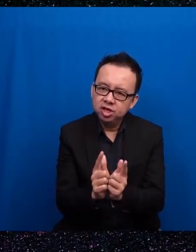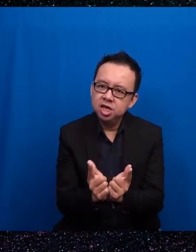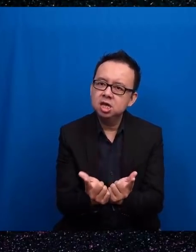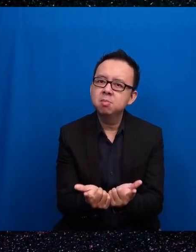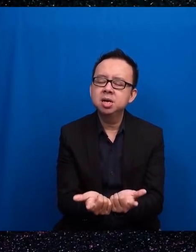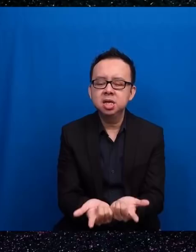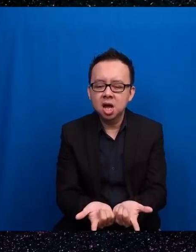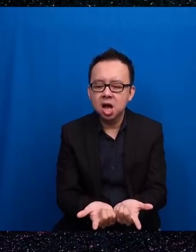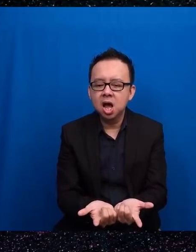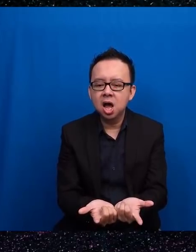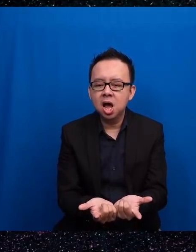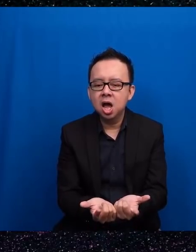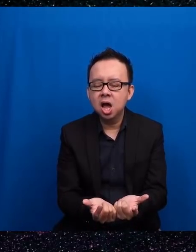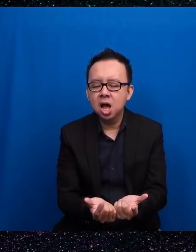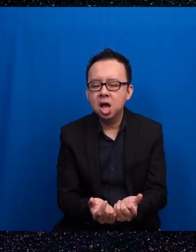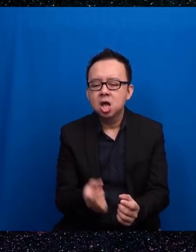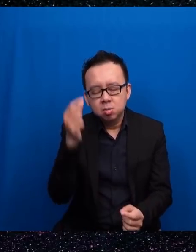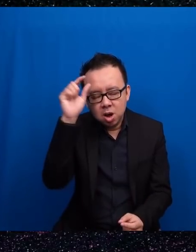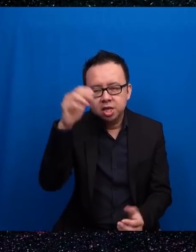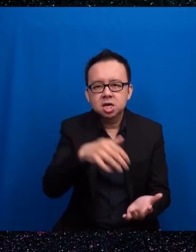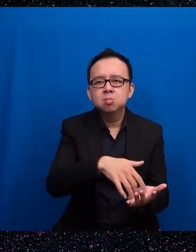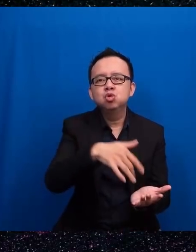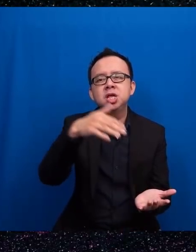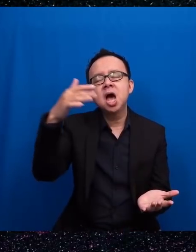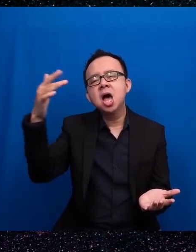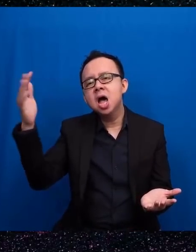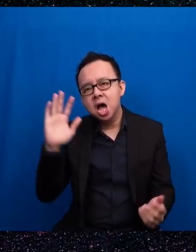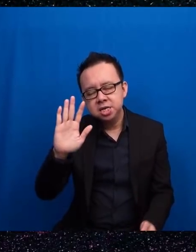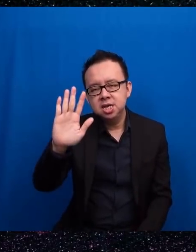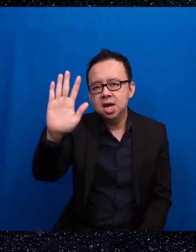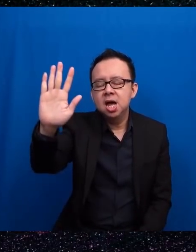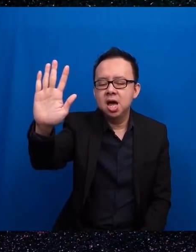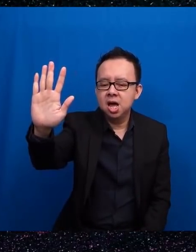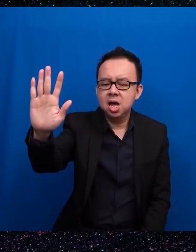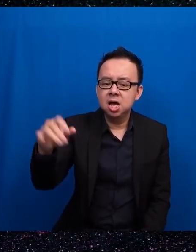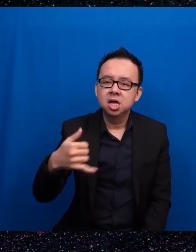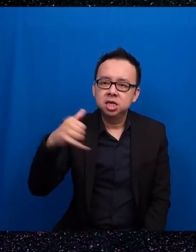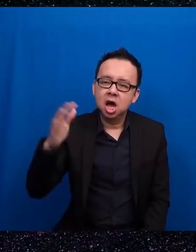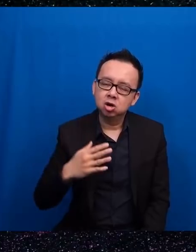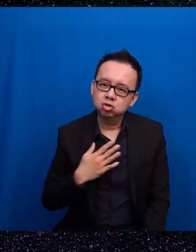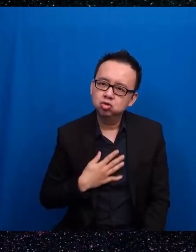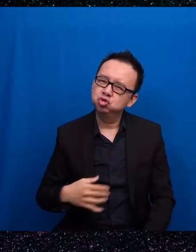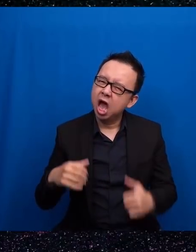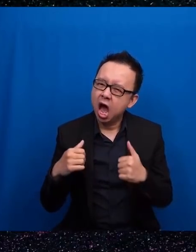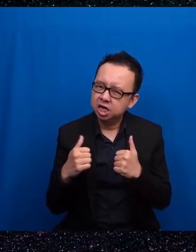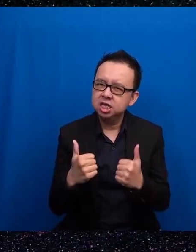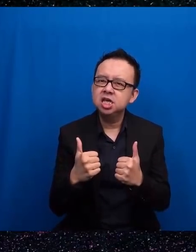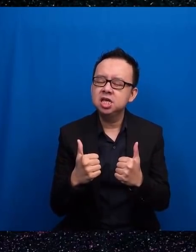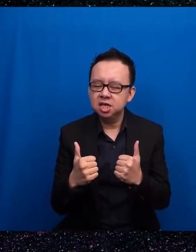seturut firman-Nya bagi kemuliaan-Nya. Yang ku